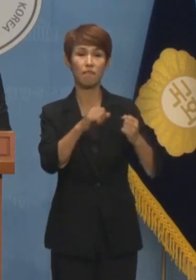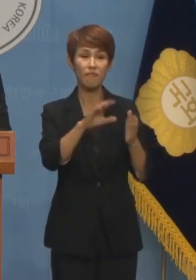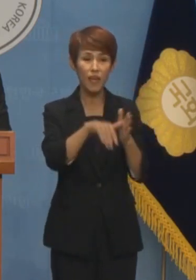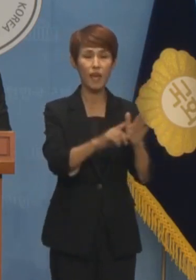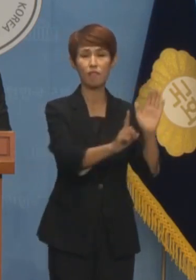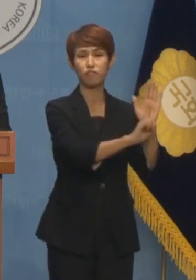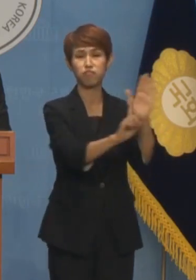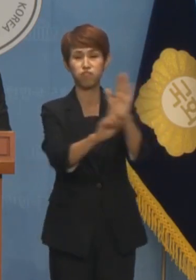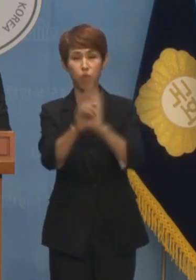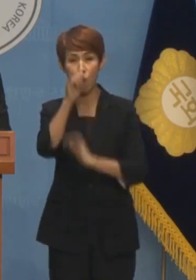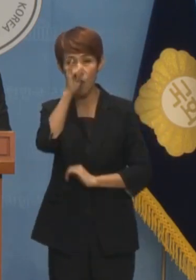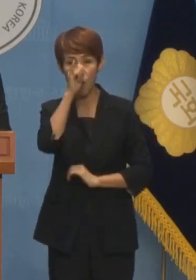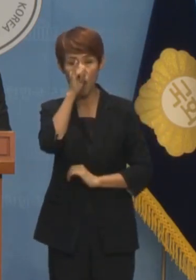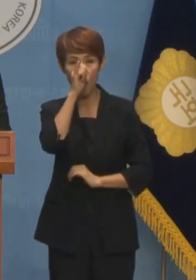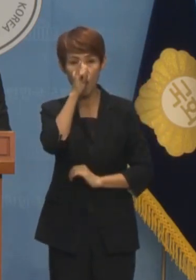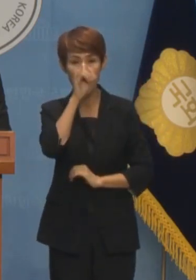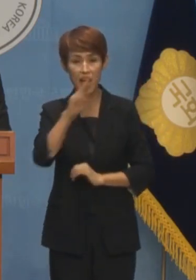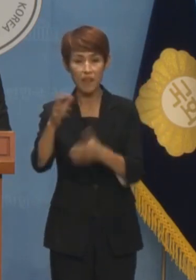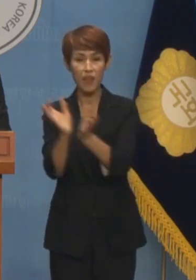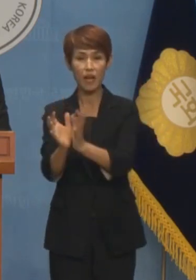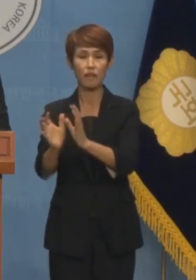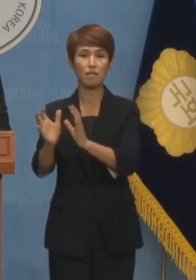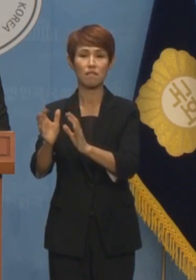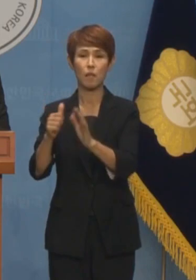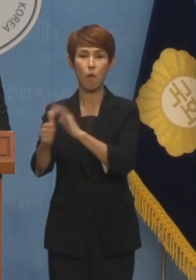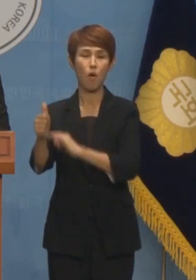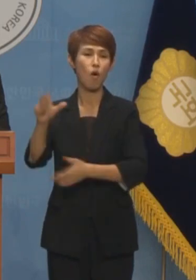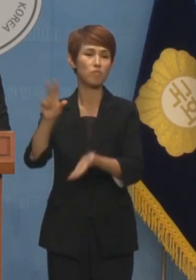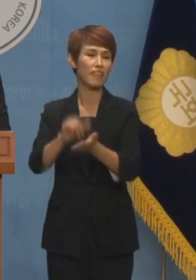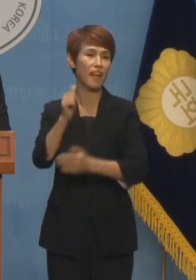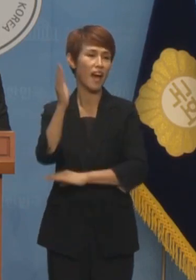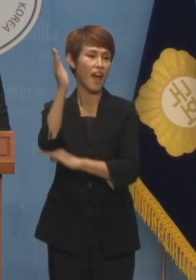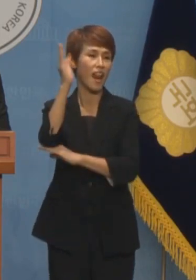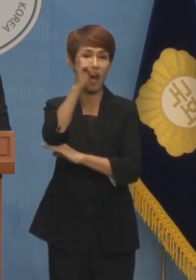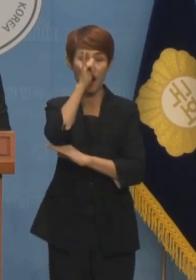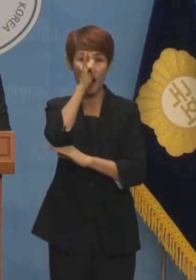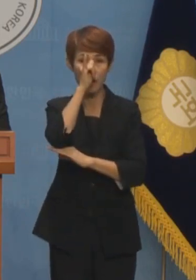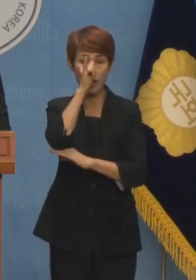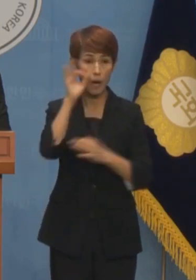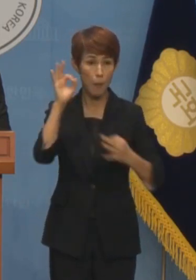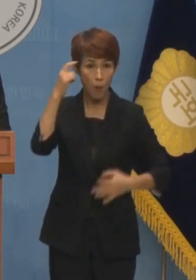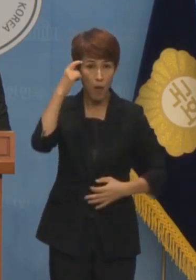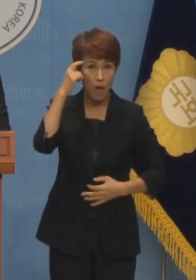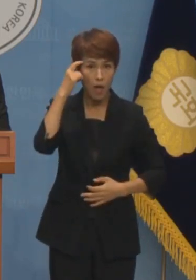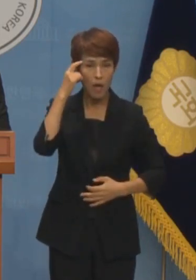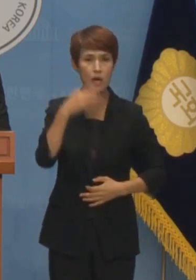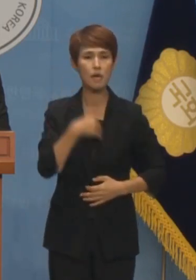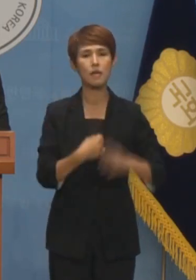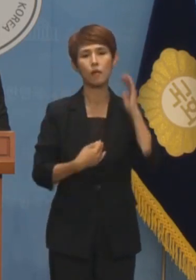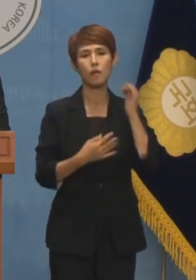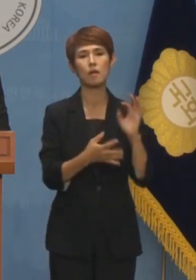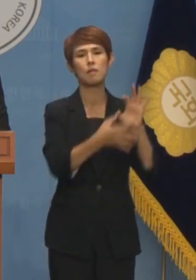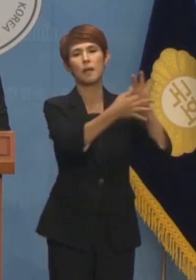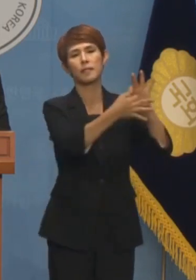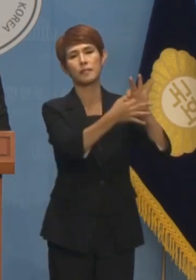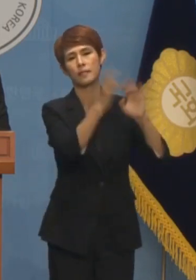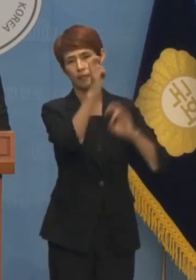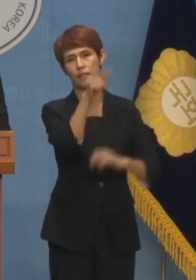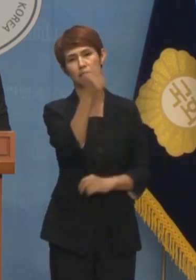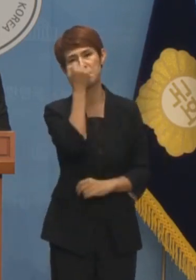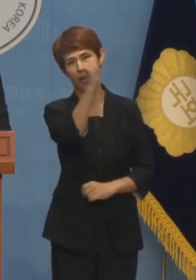대표에 대한 허위 프레임에 대해서는 왜 아무것도 하지 않는지 가제는 개편이라는 말이 아니면 이해할 수